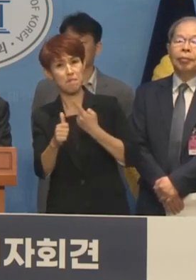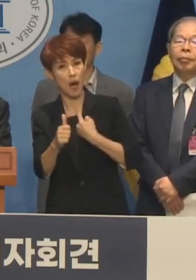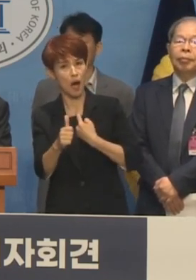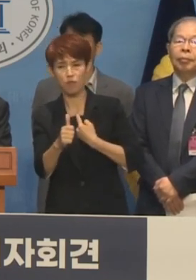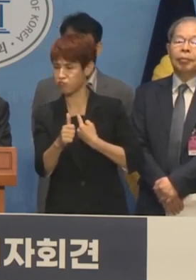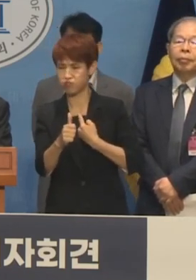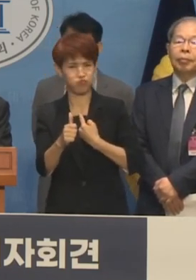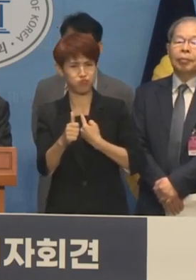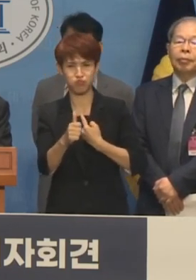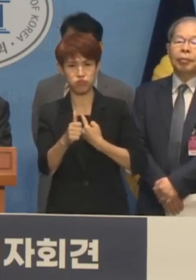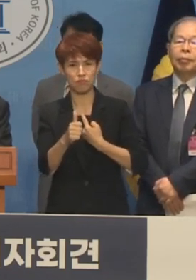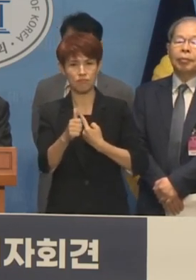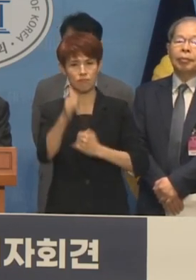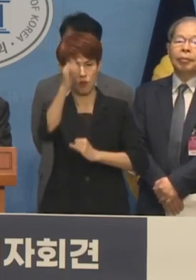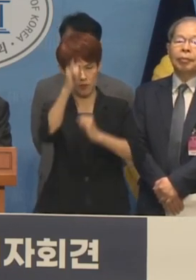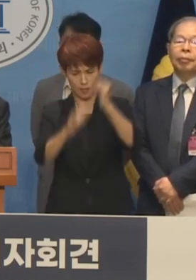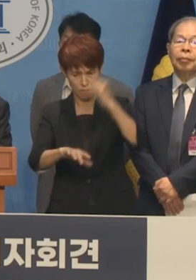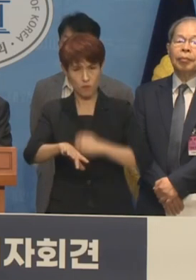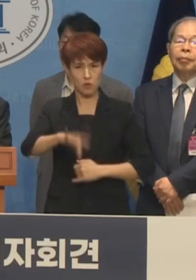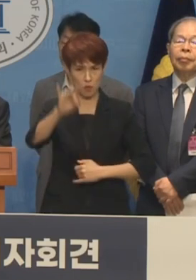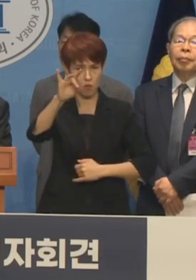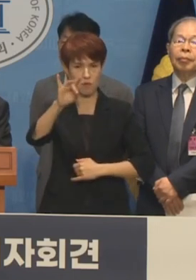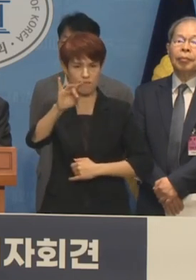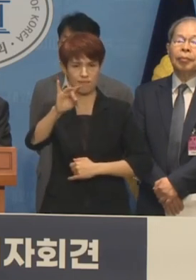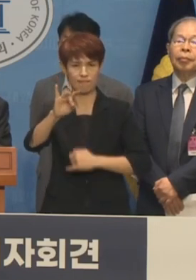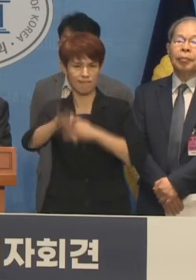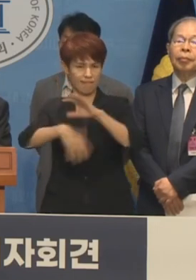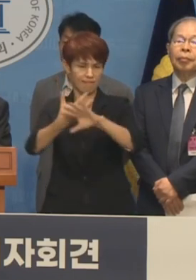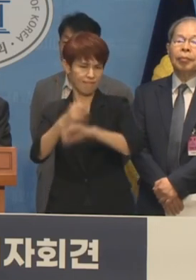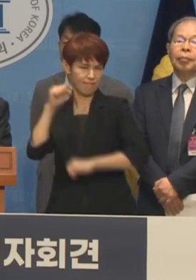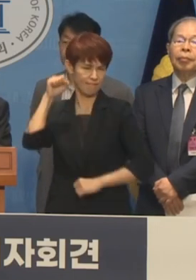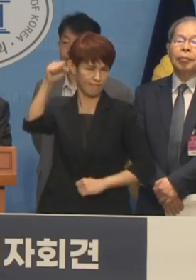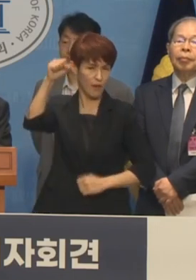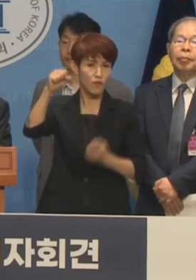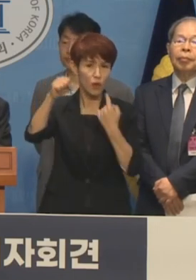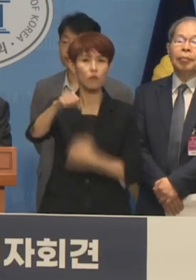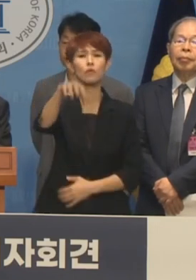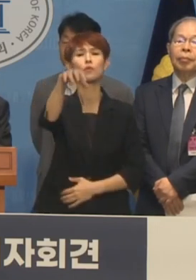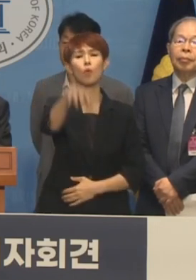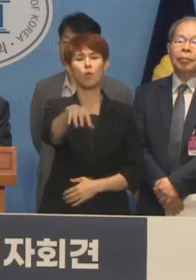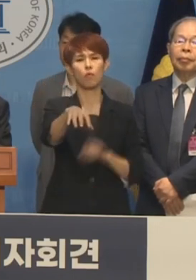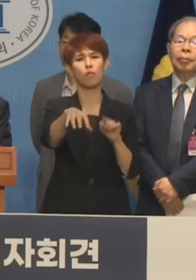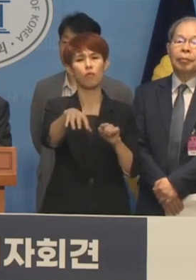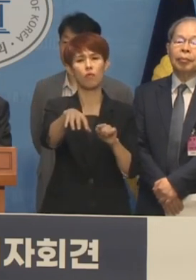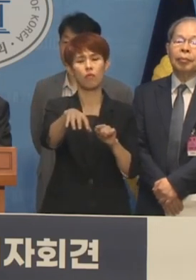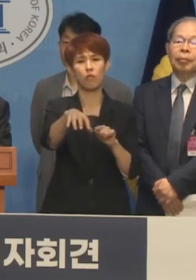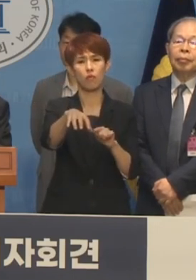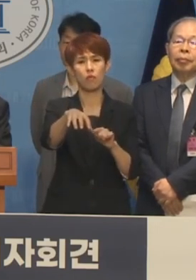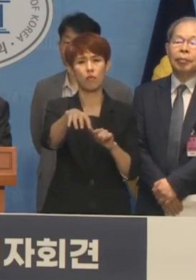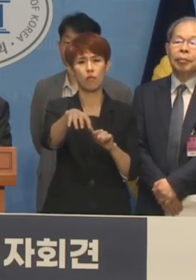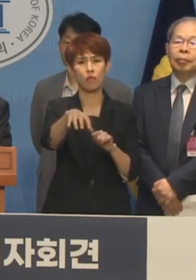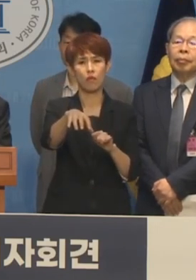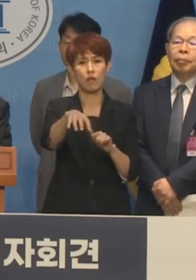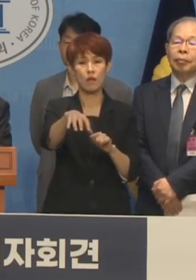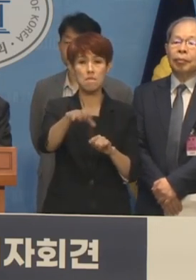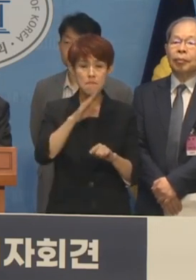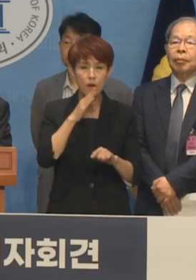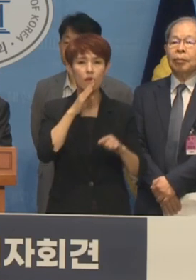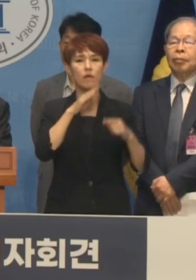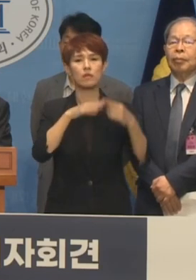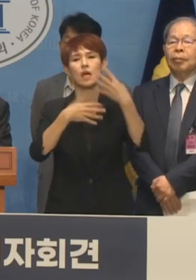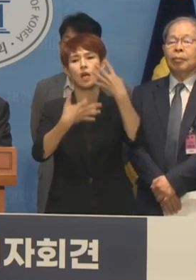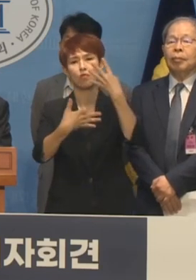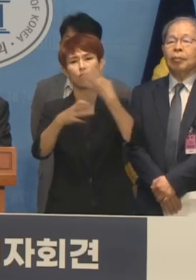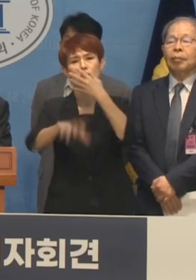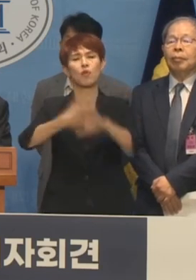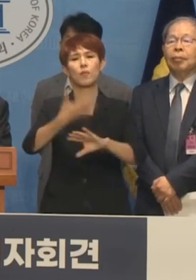그런 세계사적인 여러 석학들의 이론을 온몸으로 부정한 바로 사건이 4월